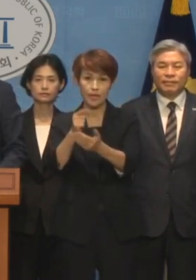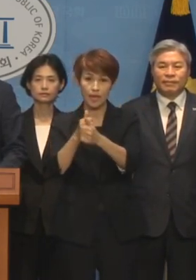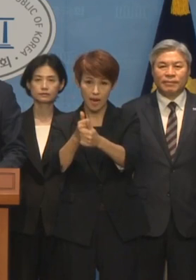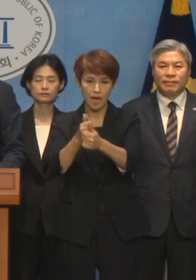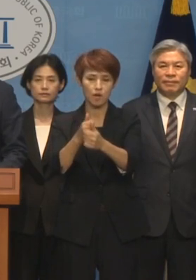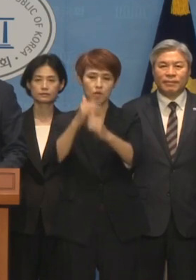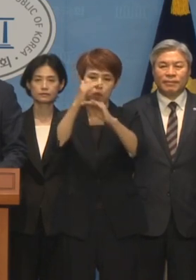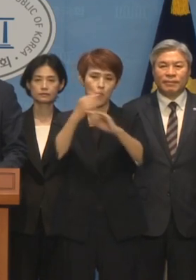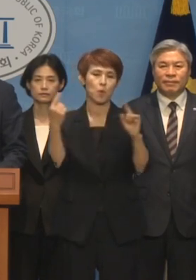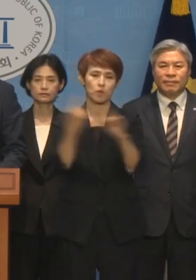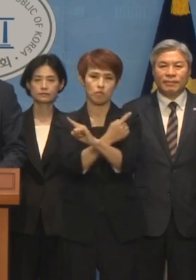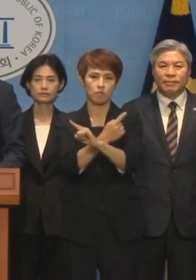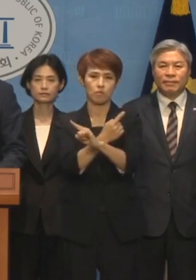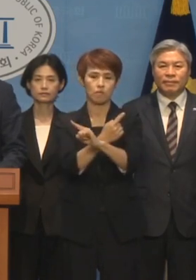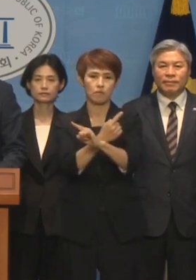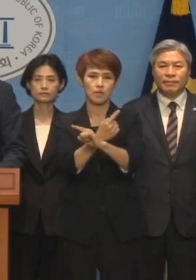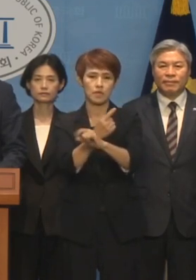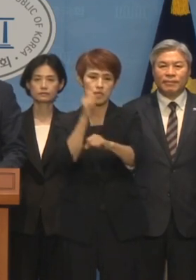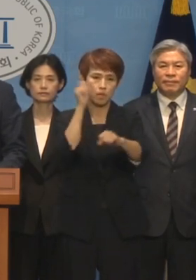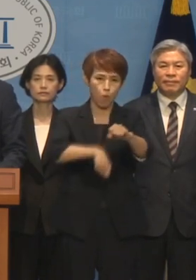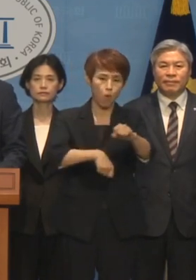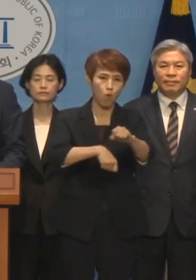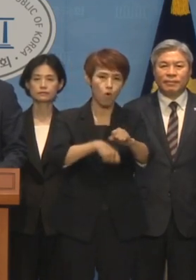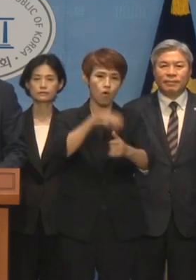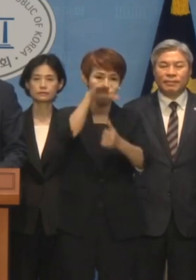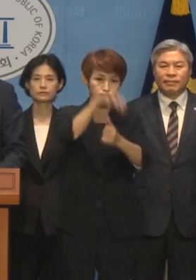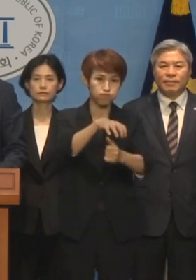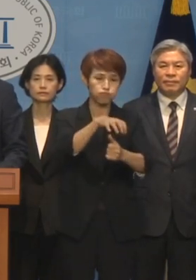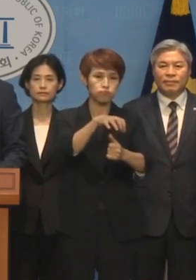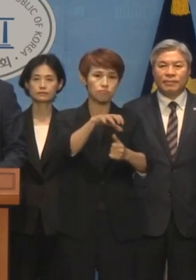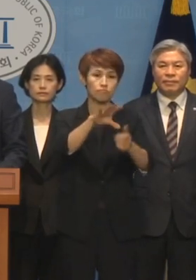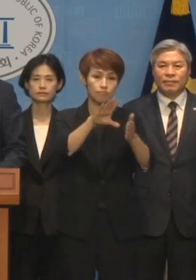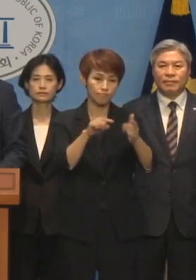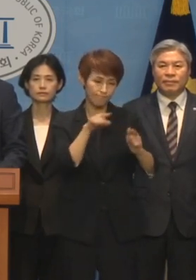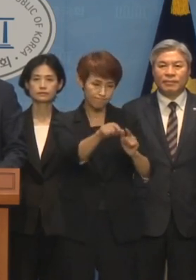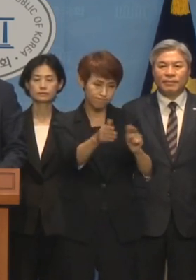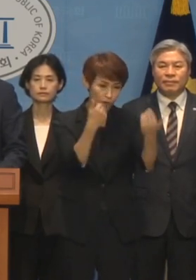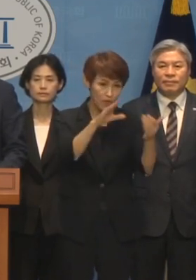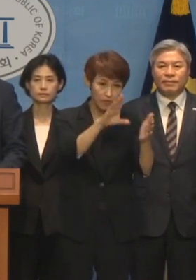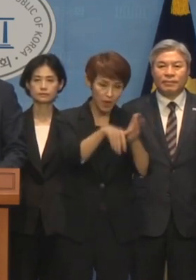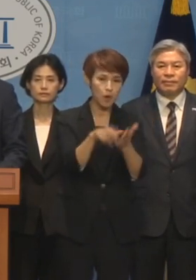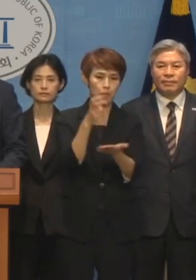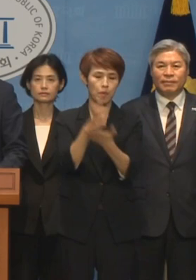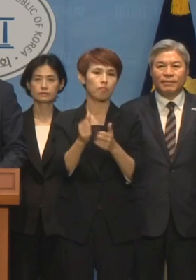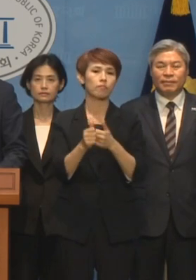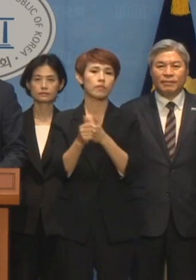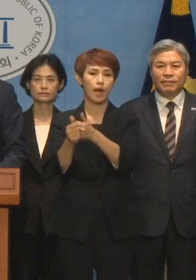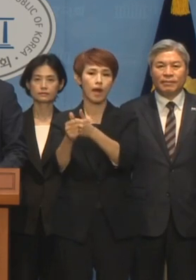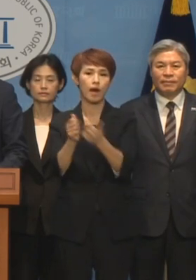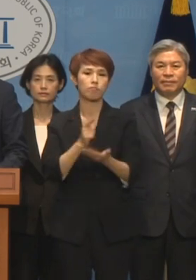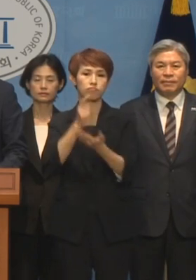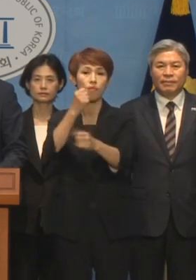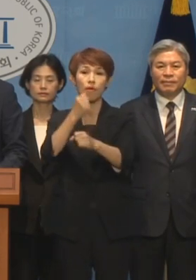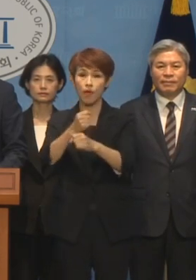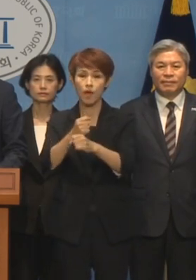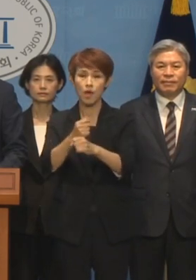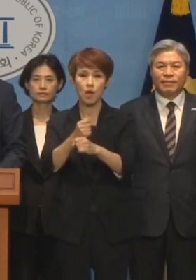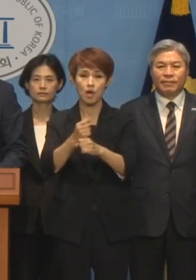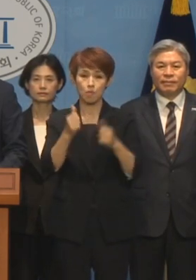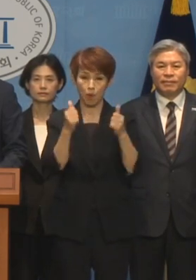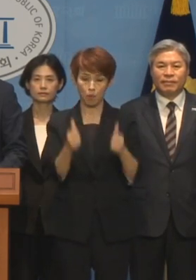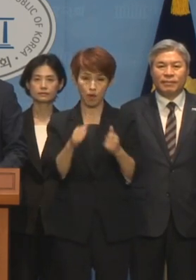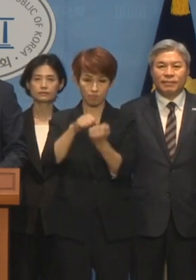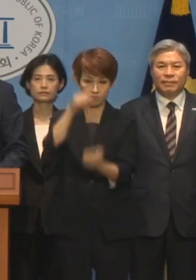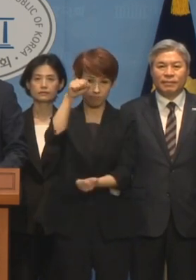고쳐 체포 구속이나 압수수색을 할 때는 적법한 절차에 따라 청구되고 법관이